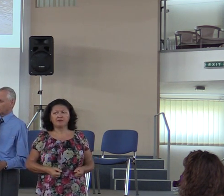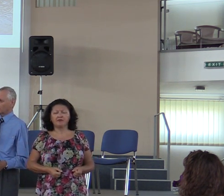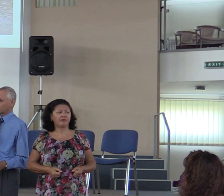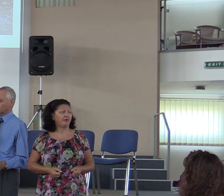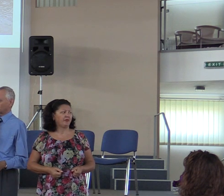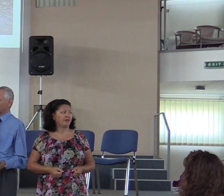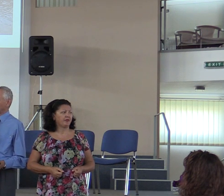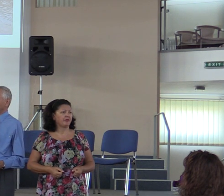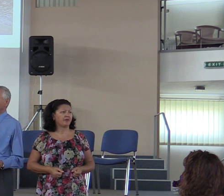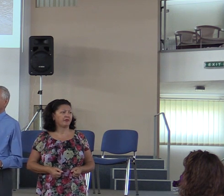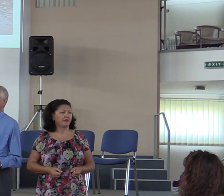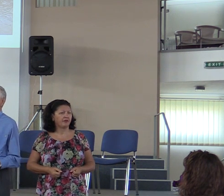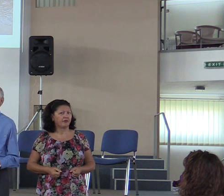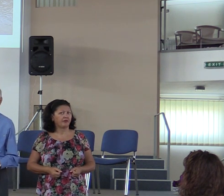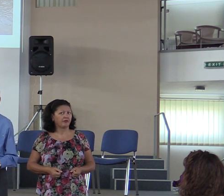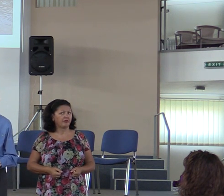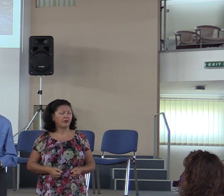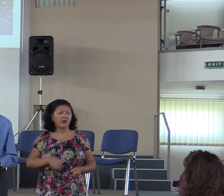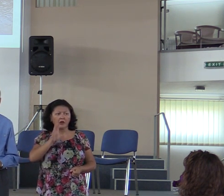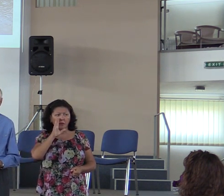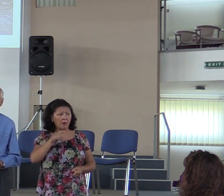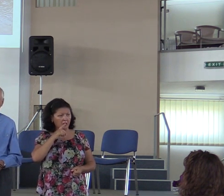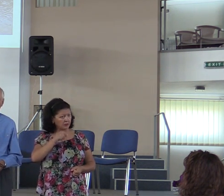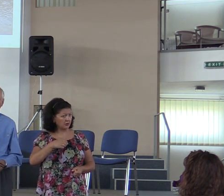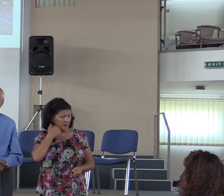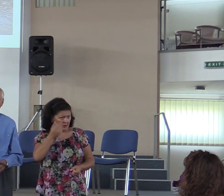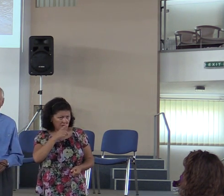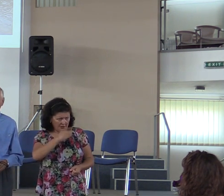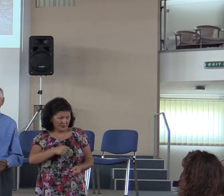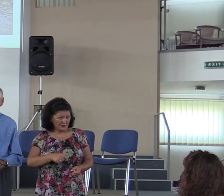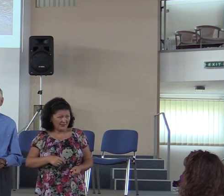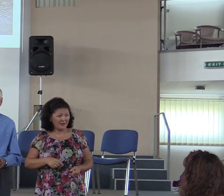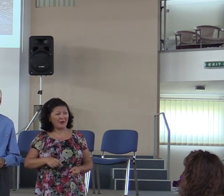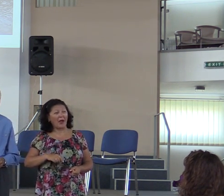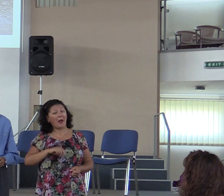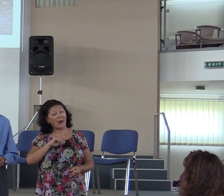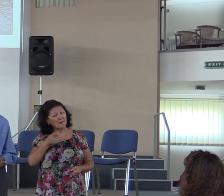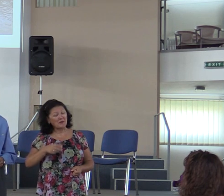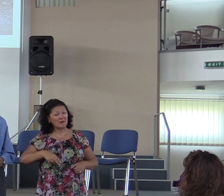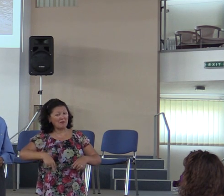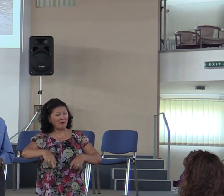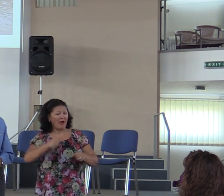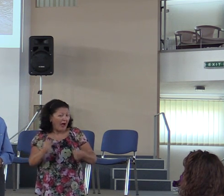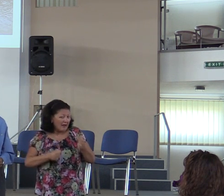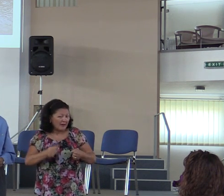run through the rain and not get wet? Când am spus eu că putem alerga prin ploaie și să nu ne